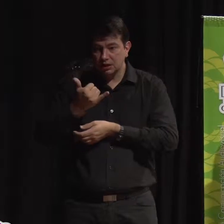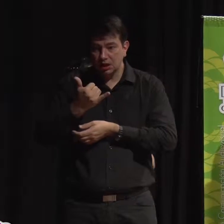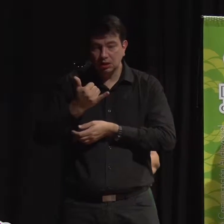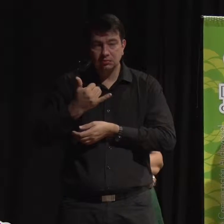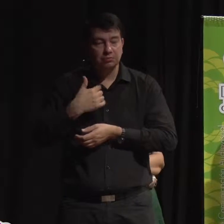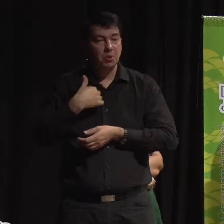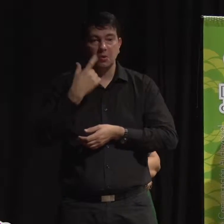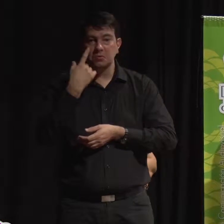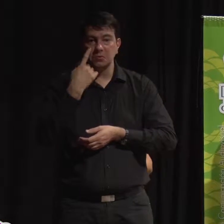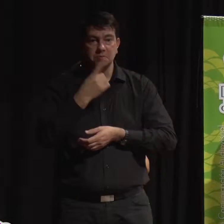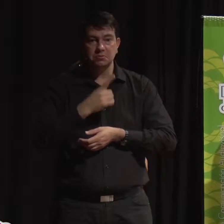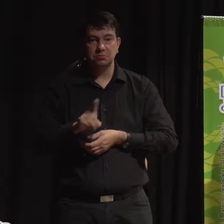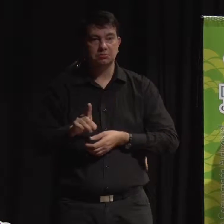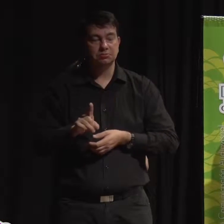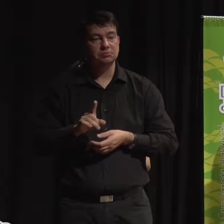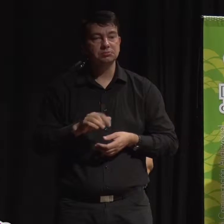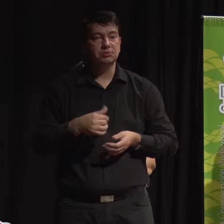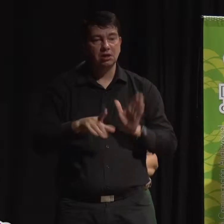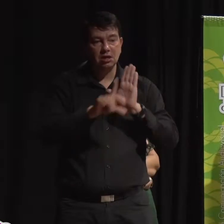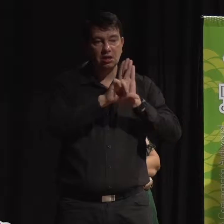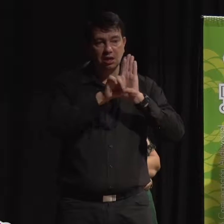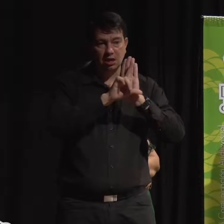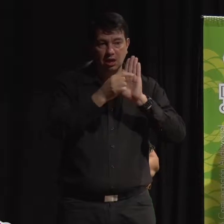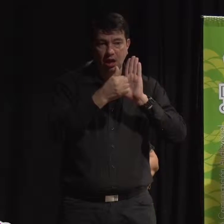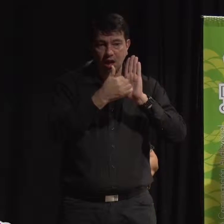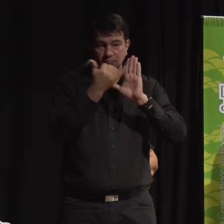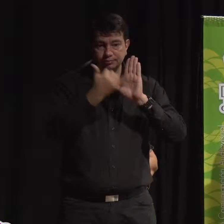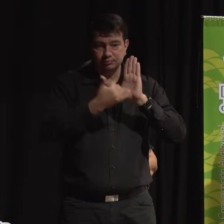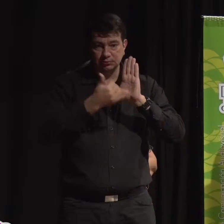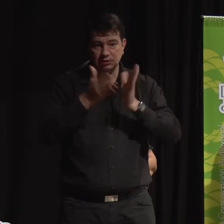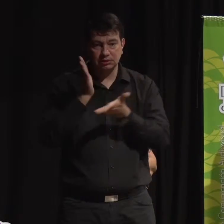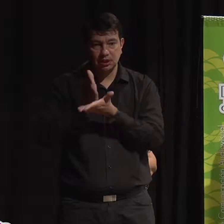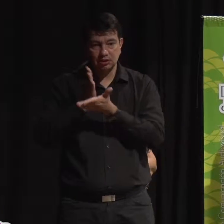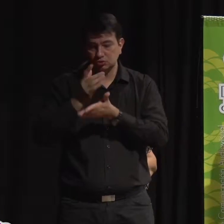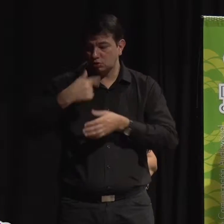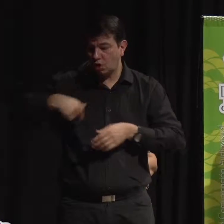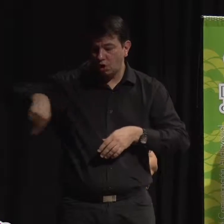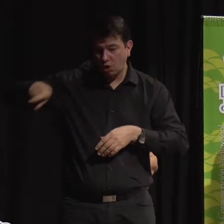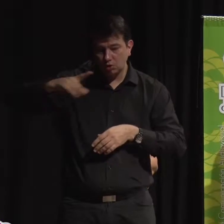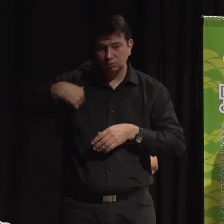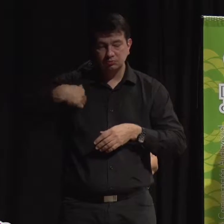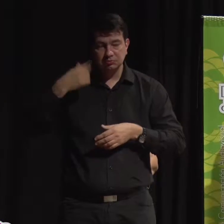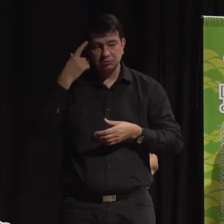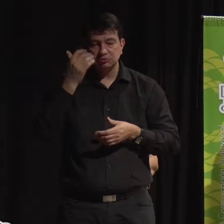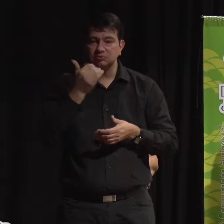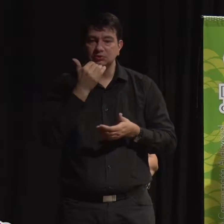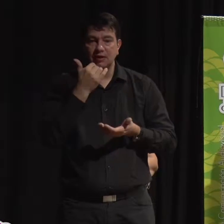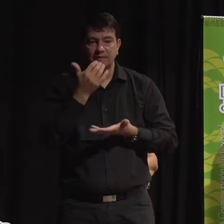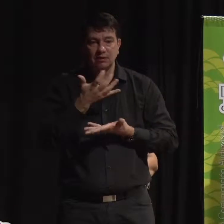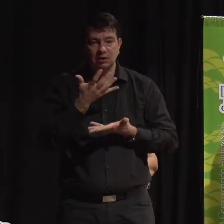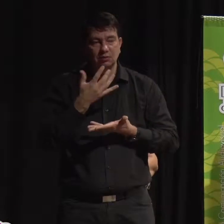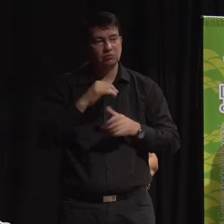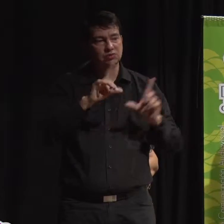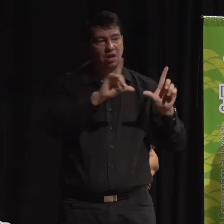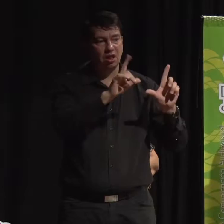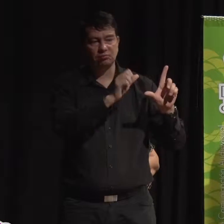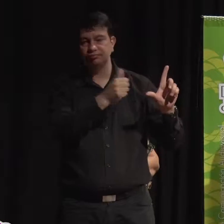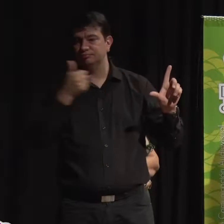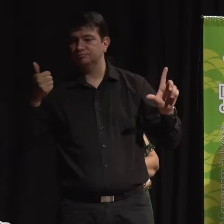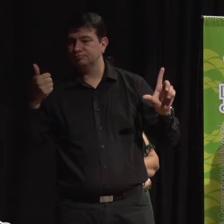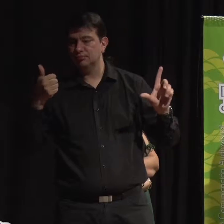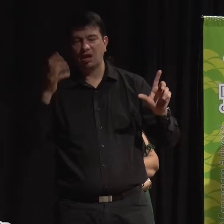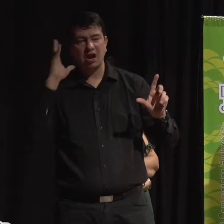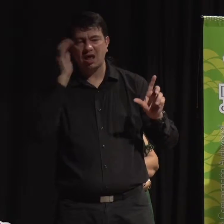de servicios de comunicación audiovisual muchos de nosotros terminan alejándose de la televisión o de las